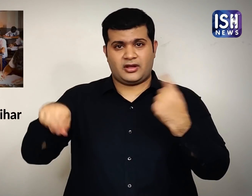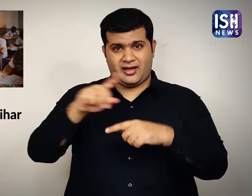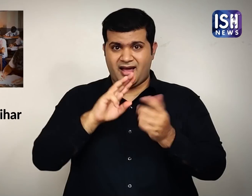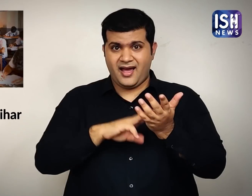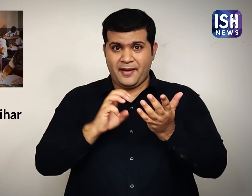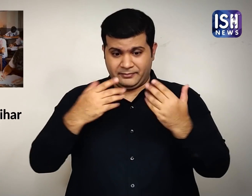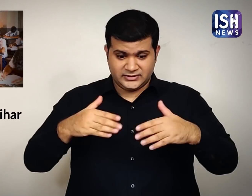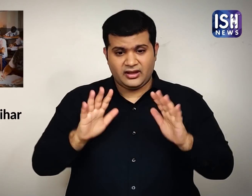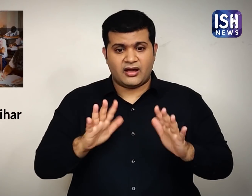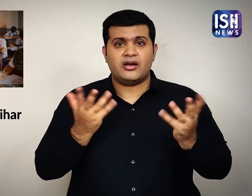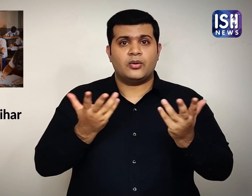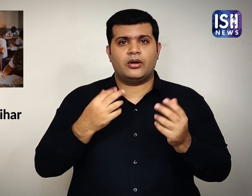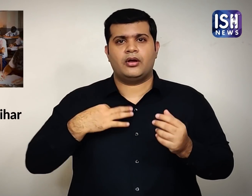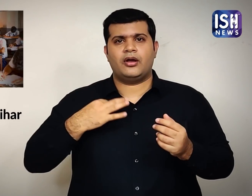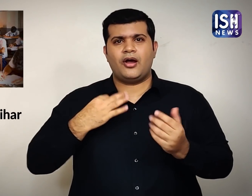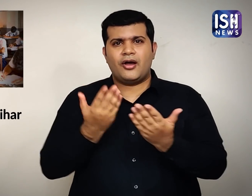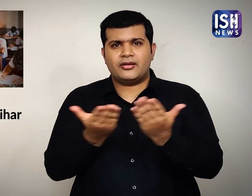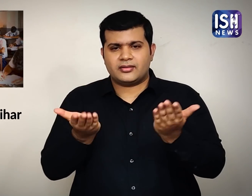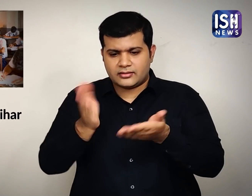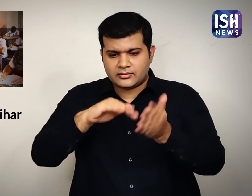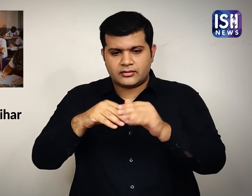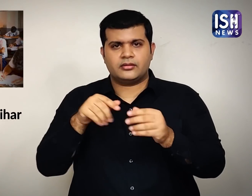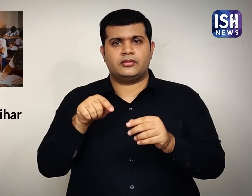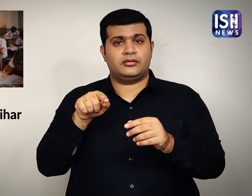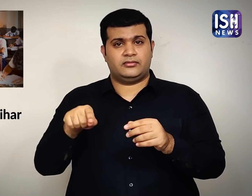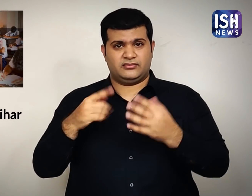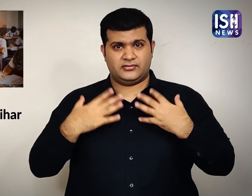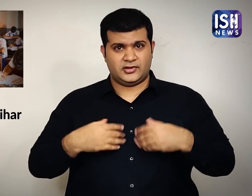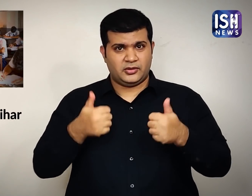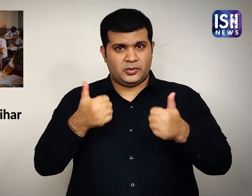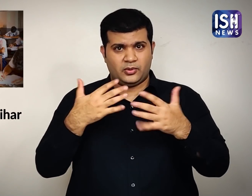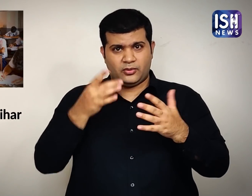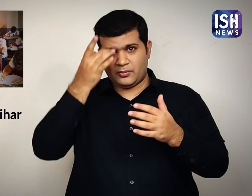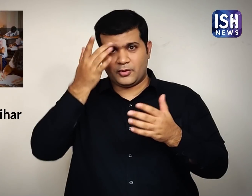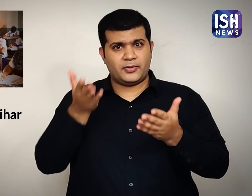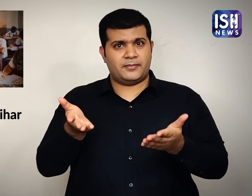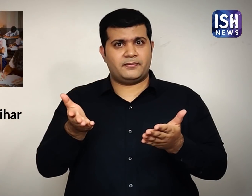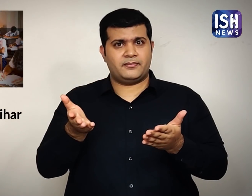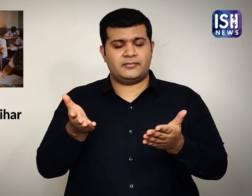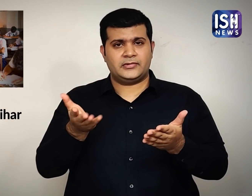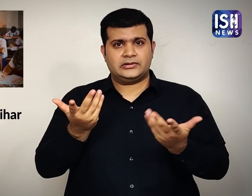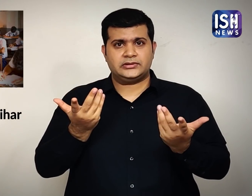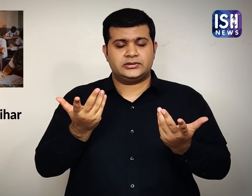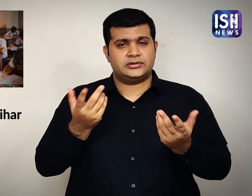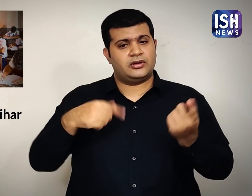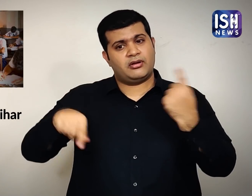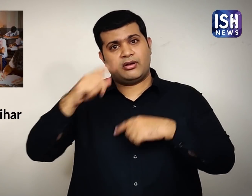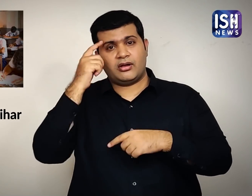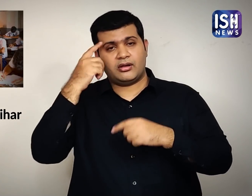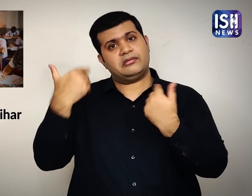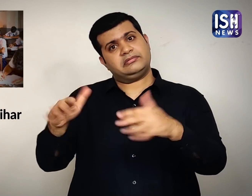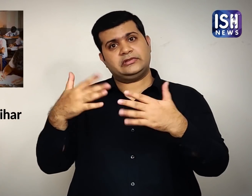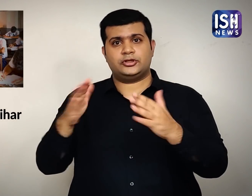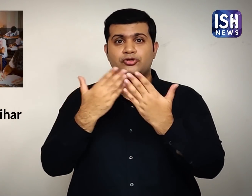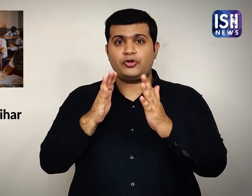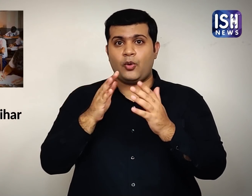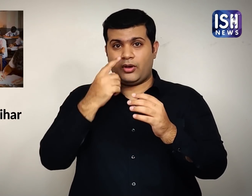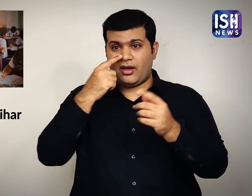लड़कियां पैड की जगा कपड़ों का इस्तमाल करती है जो सेहत के लिए अच्छे नहीं होते है इससे लड़कियों की शिक्षा